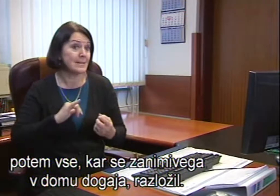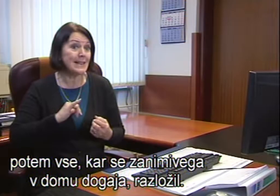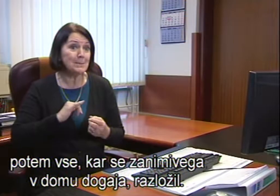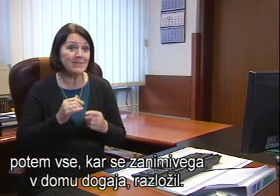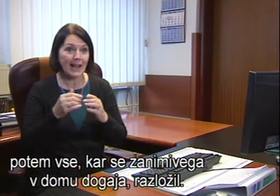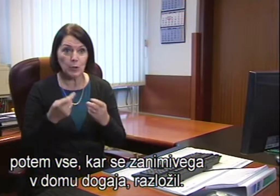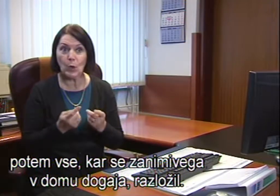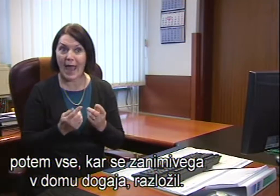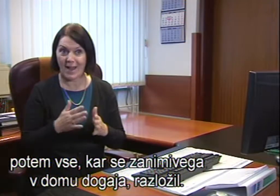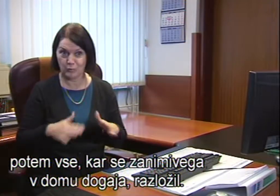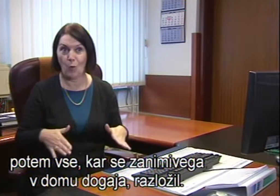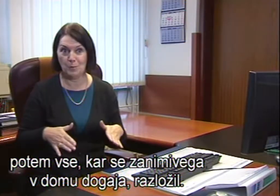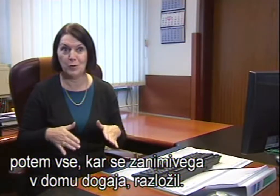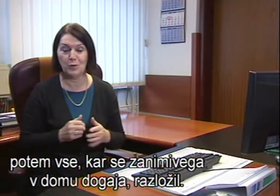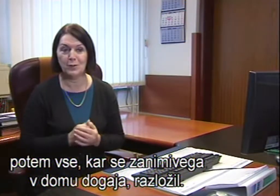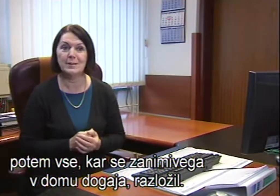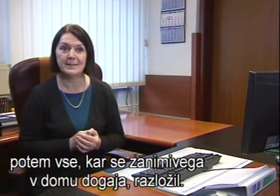se zanimivega dogaja.